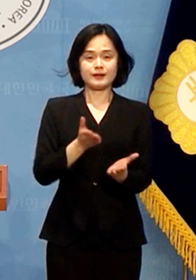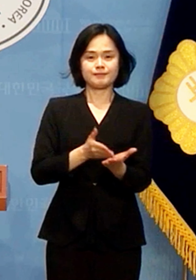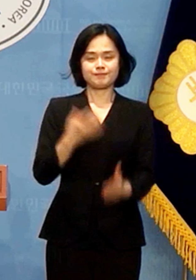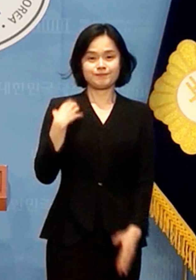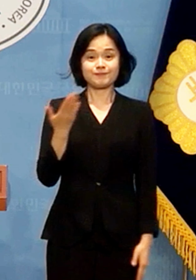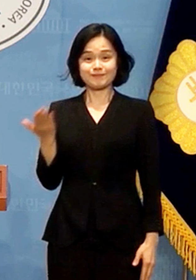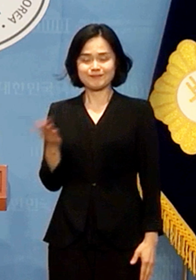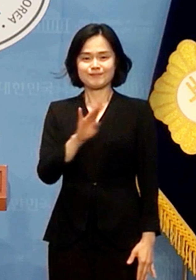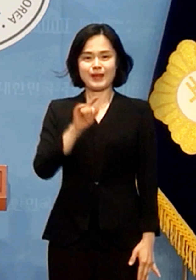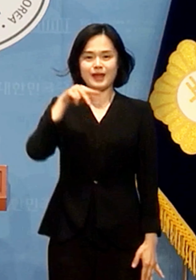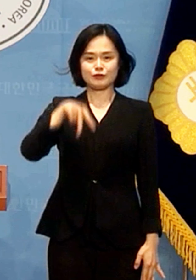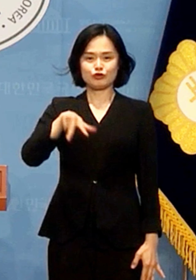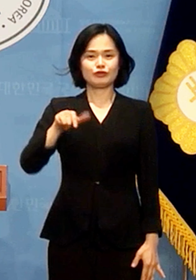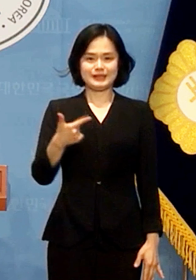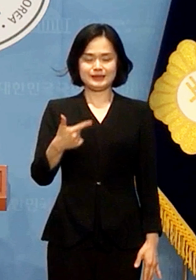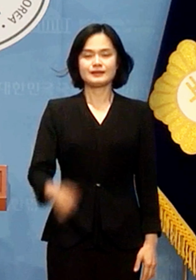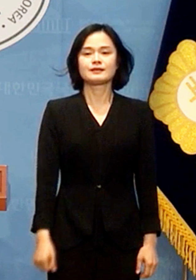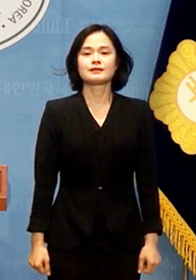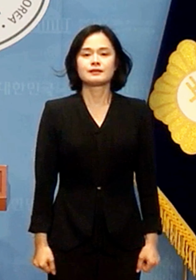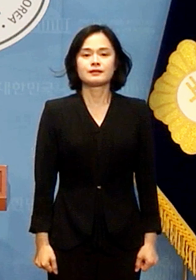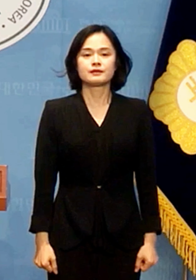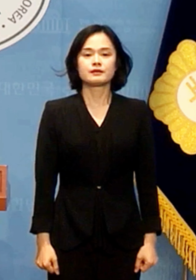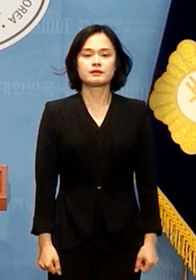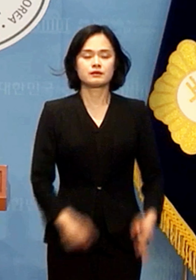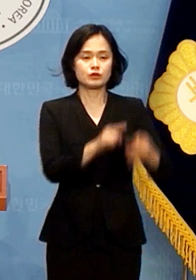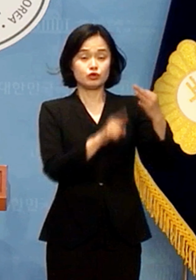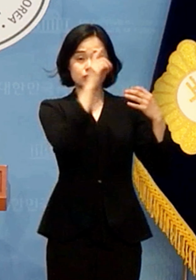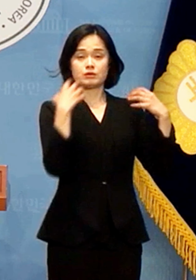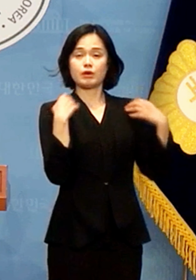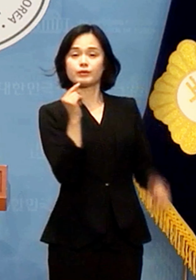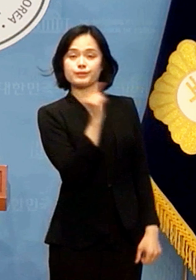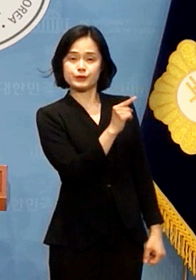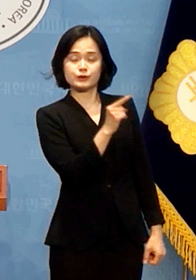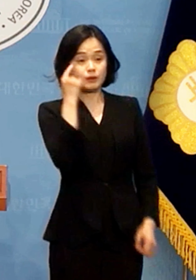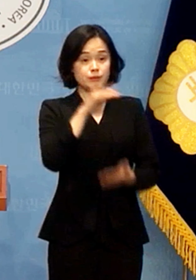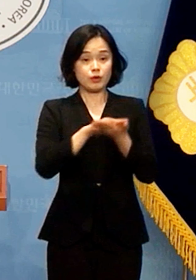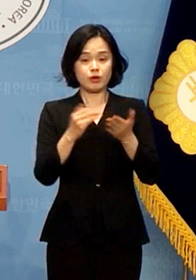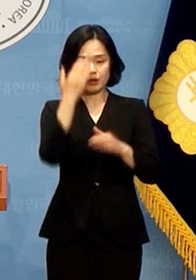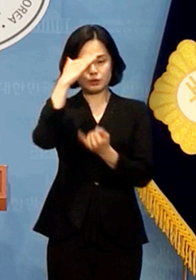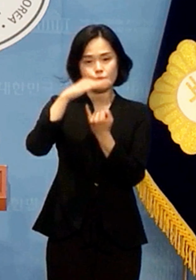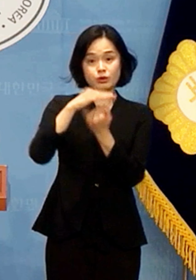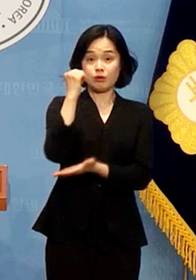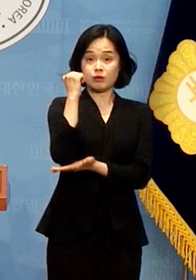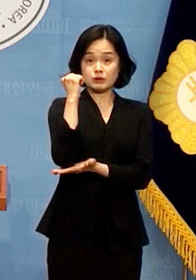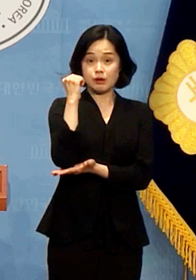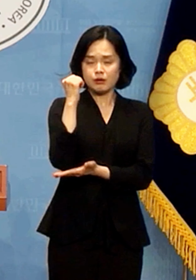배수진 있니다 윤석열 정부는 평화의 소녀상도 남홀